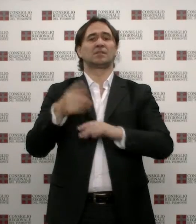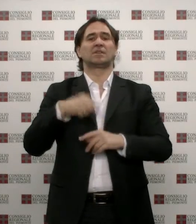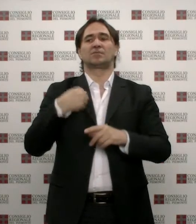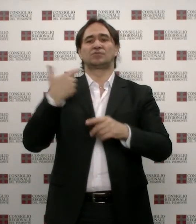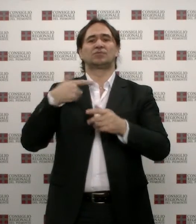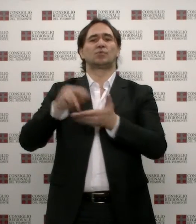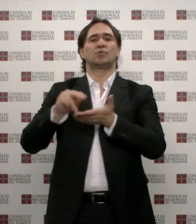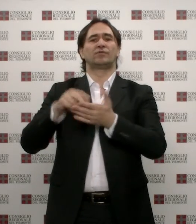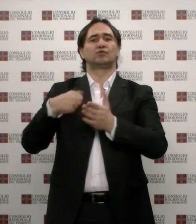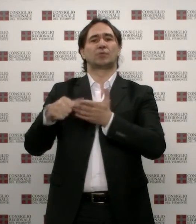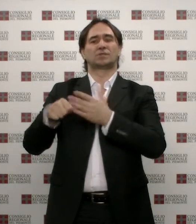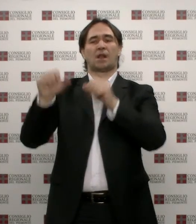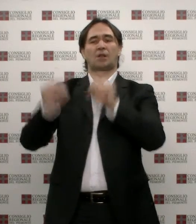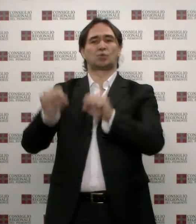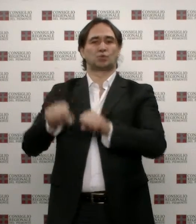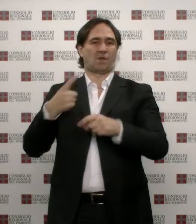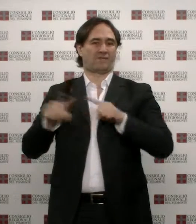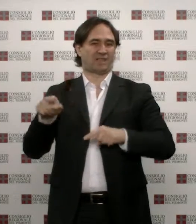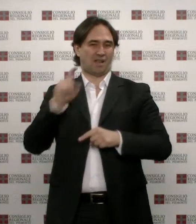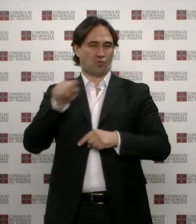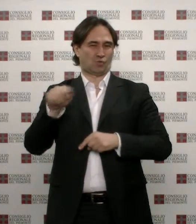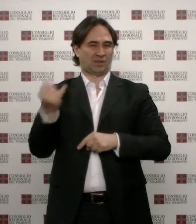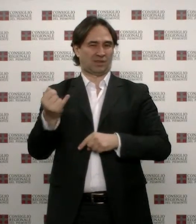uffici postali nei piccoli comuni.